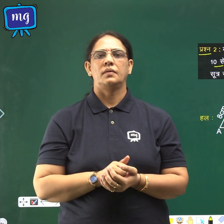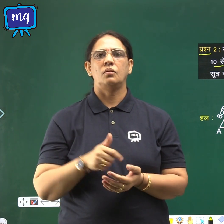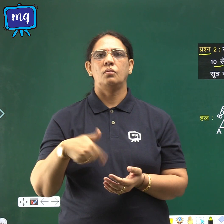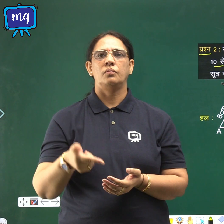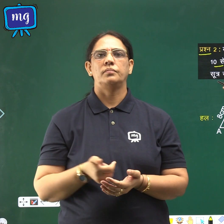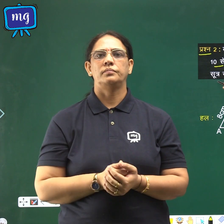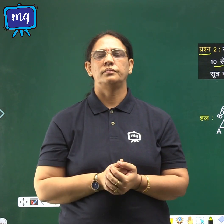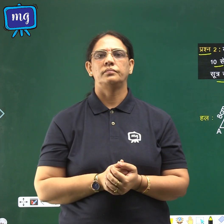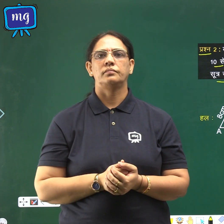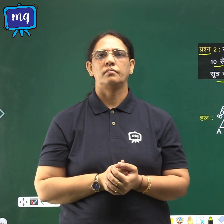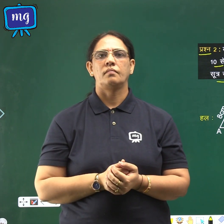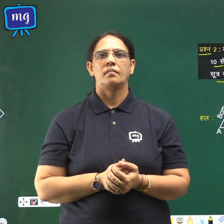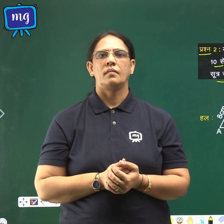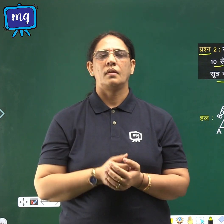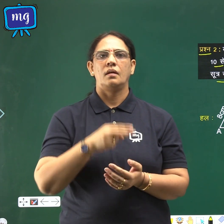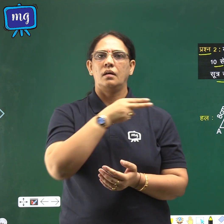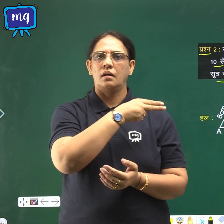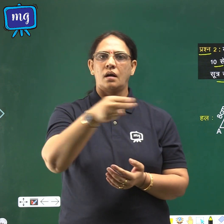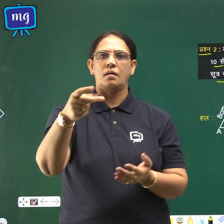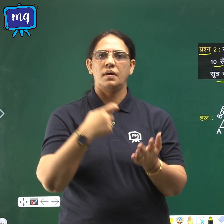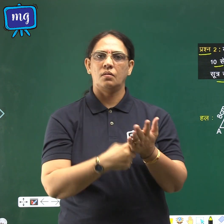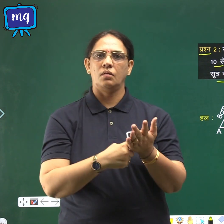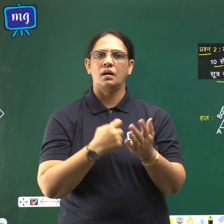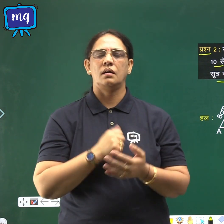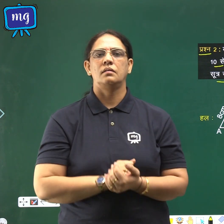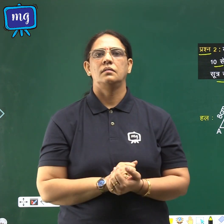तो हीरोन के सूत्र से